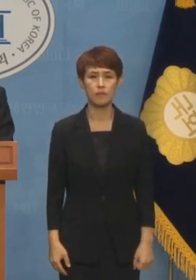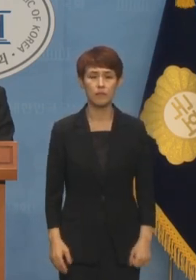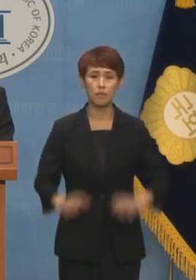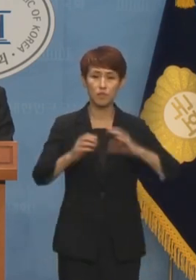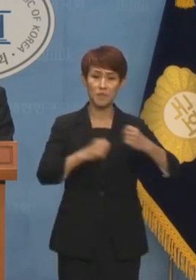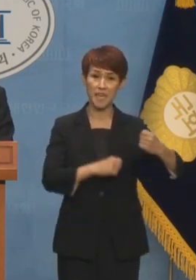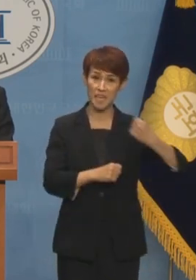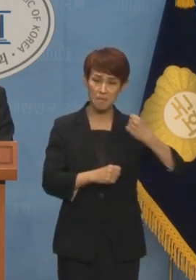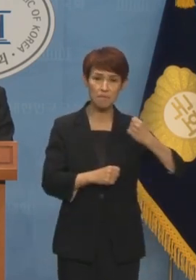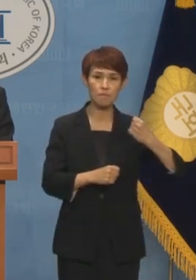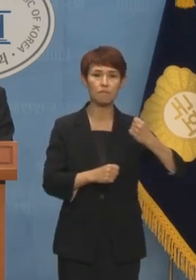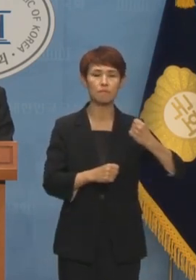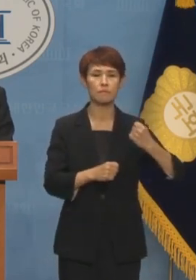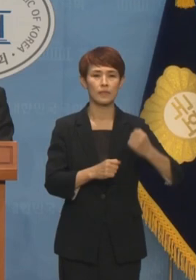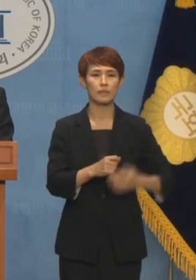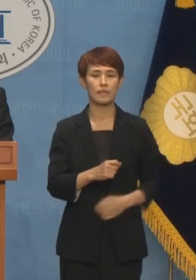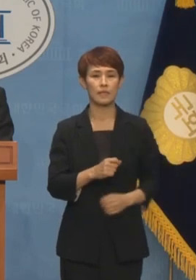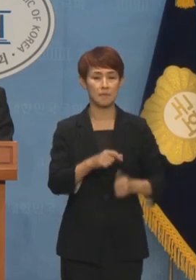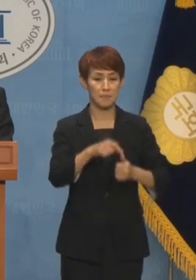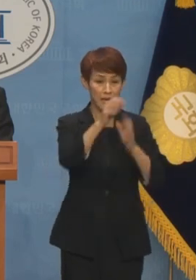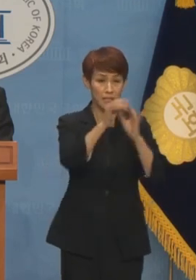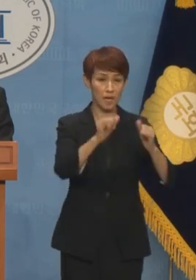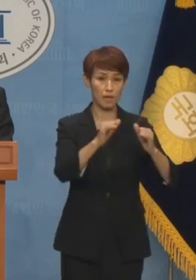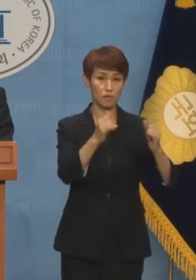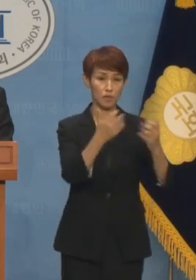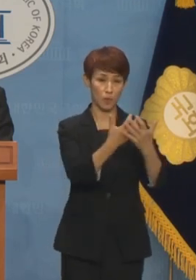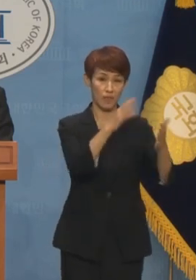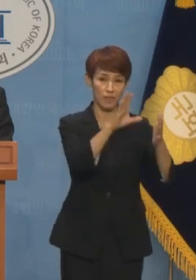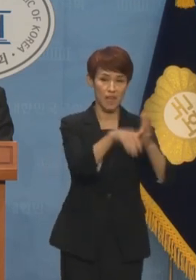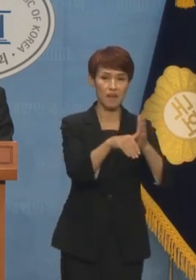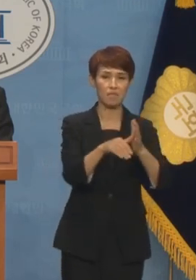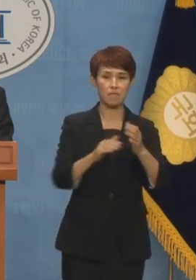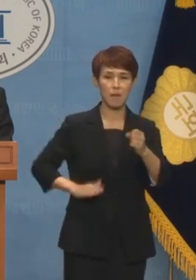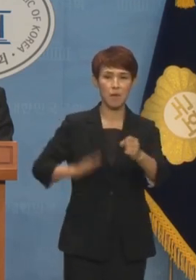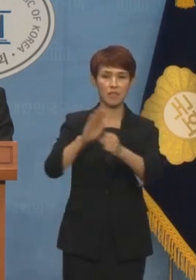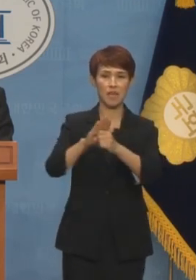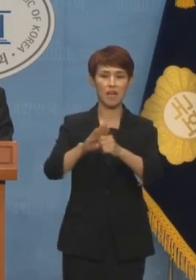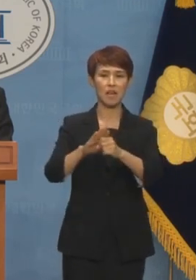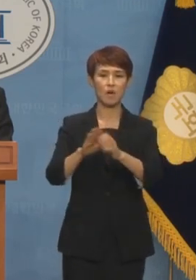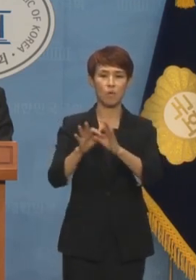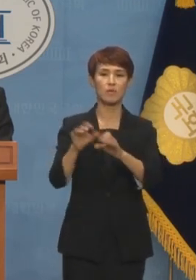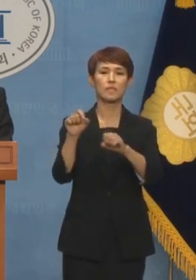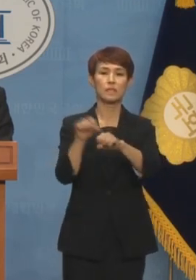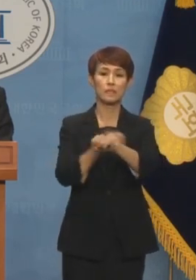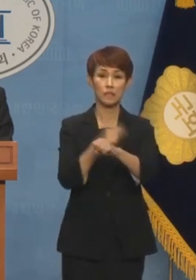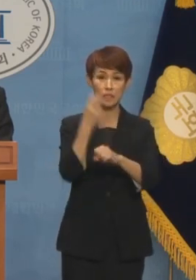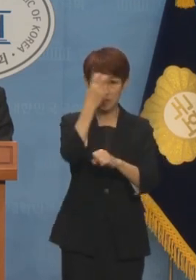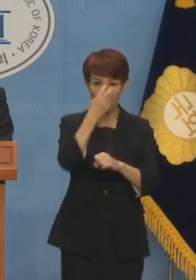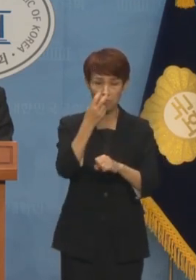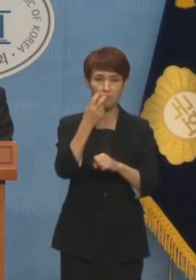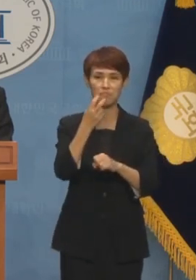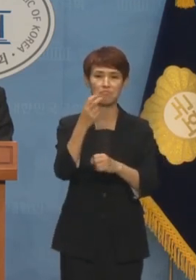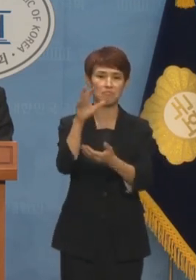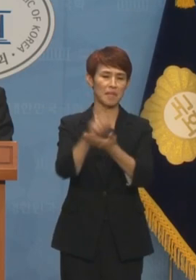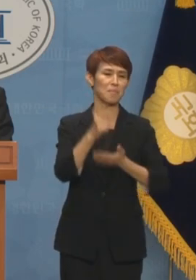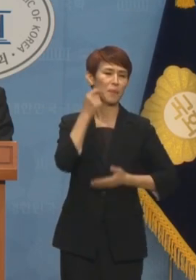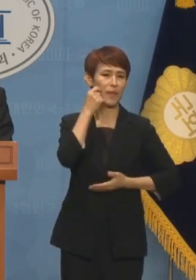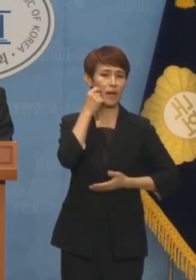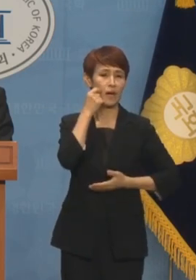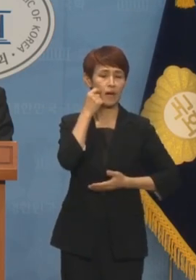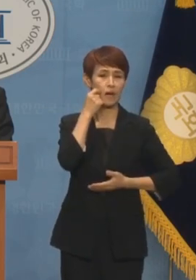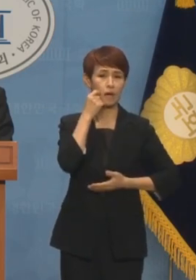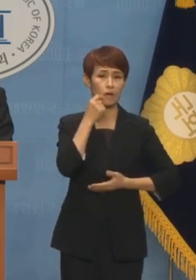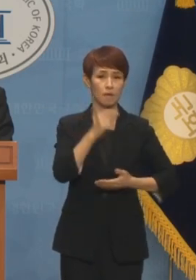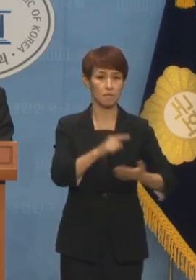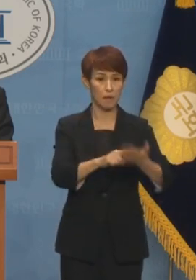국민의힘이 당선자 총회에서 해병대원 특검을 수용할 수 없다는 의견을 공유하며 단일 대우 유지에 나섰다는